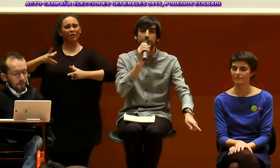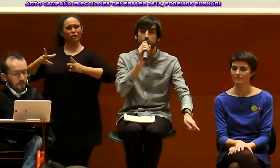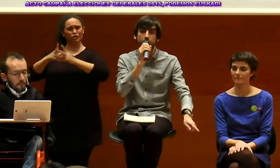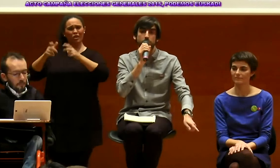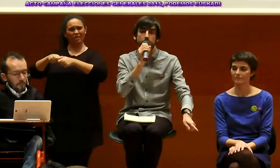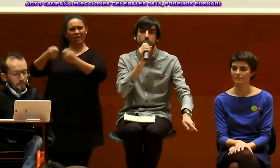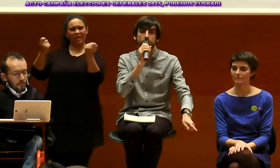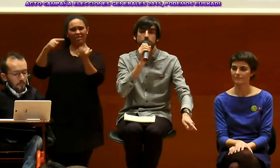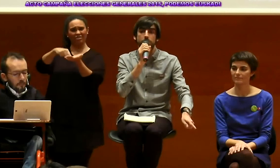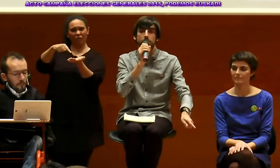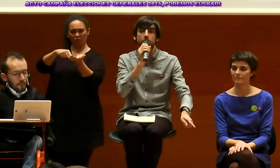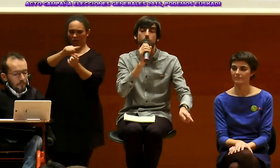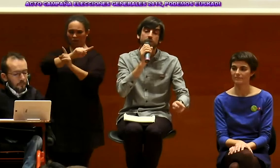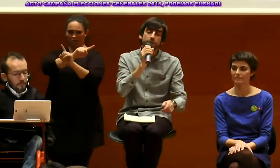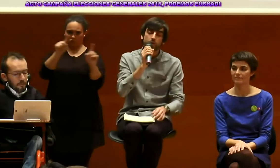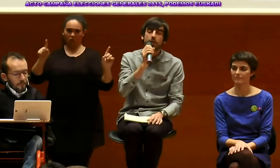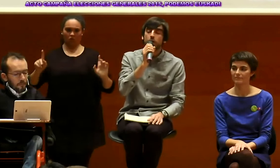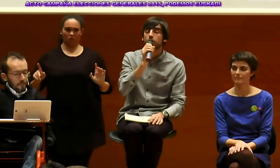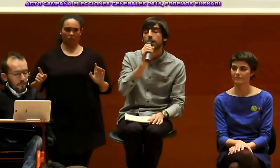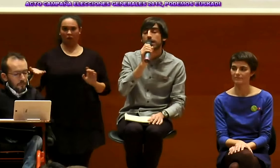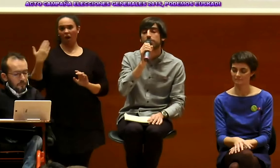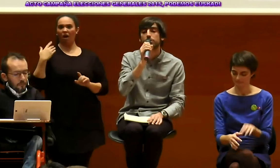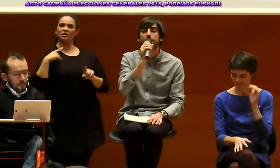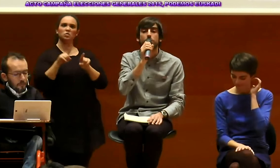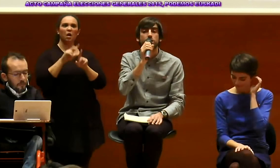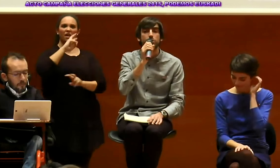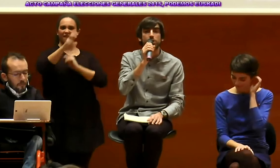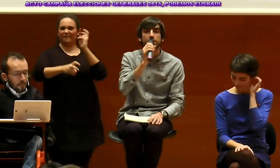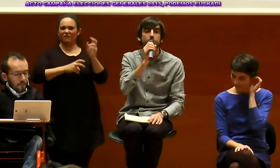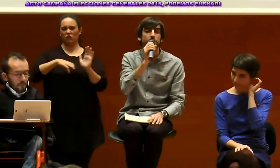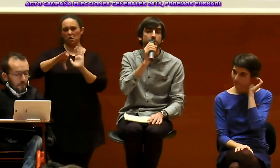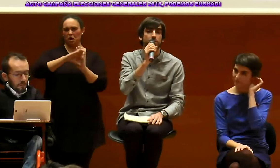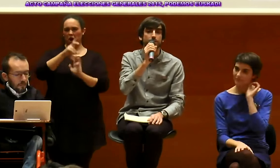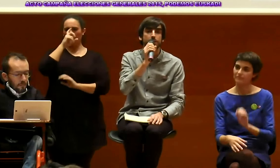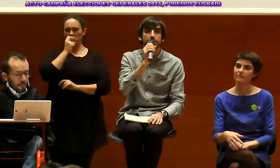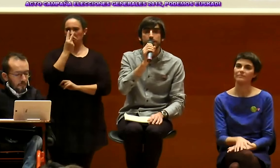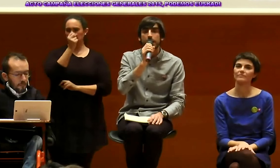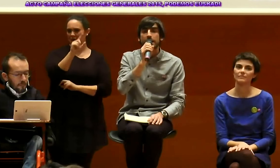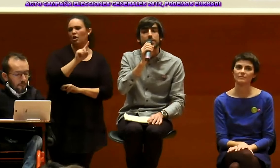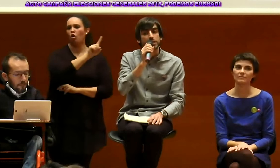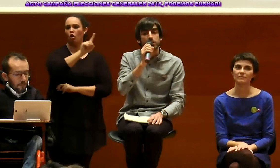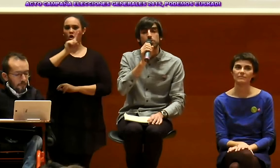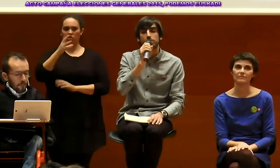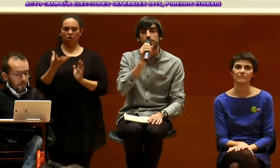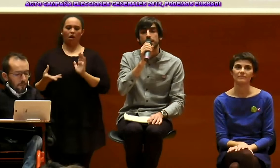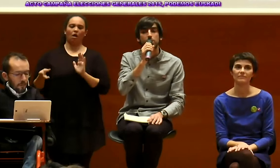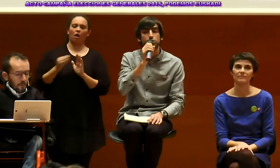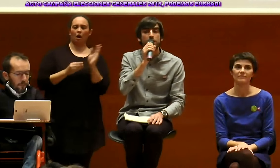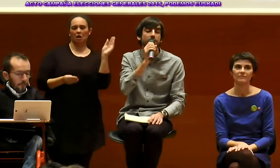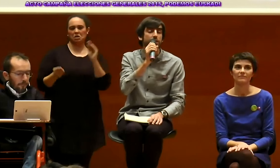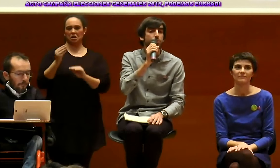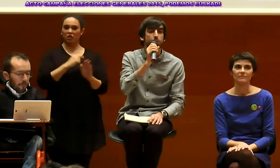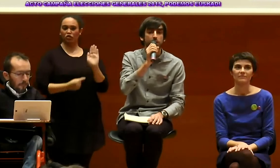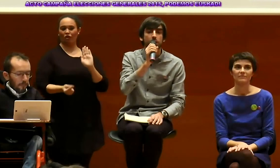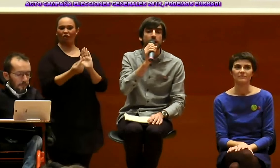la deuda, como hicieron con la reforma de la Constitución en 2011, añadiendo la cláusula